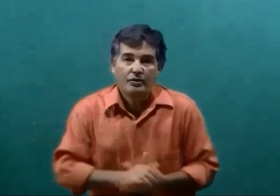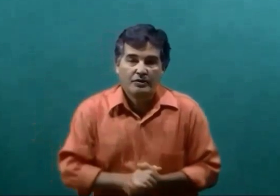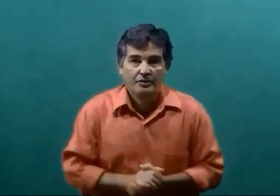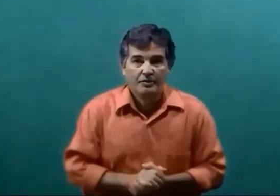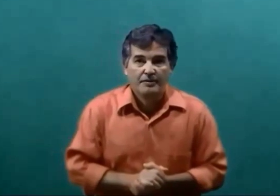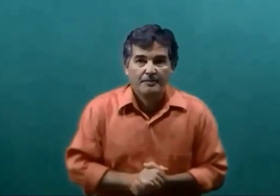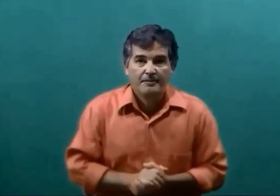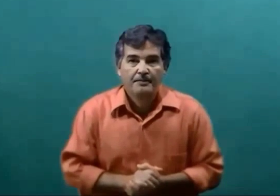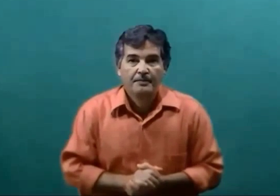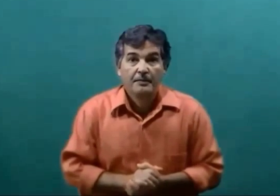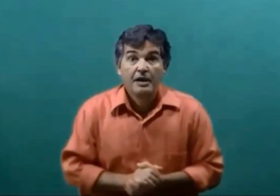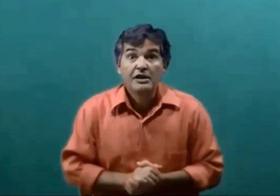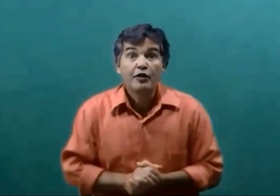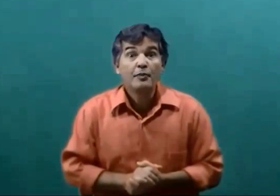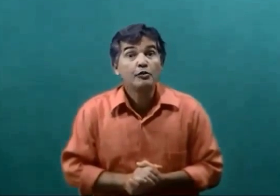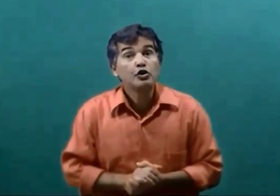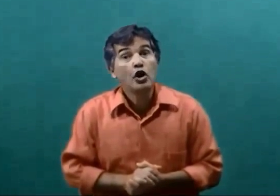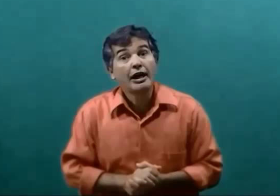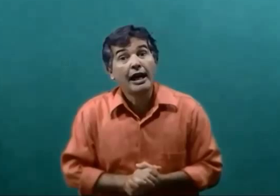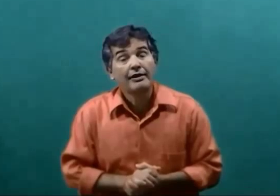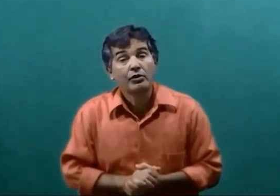morreu. Se foi por um choque elétrico,